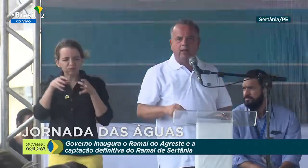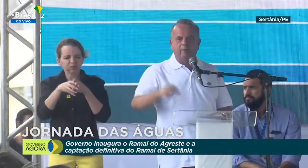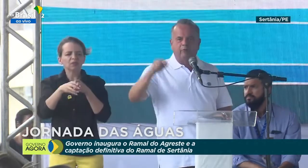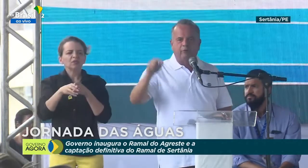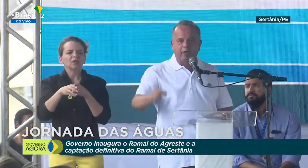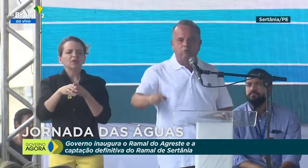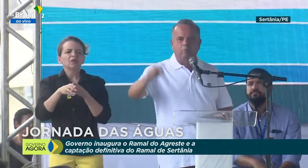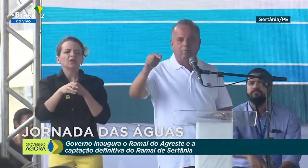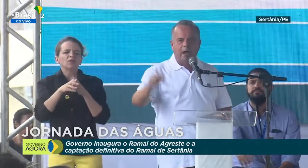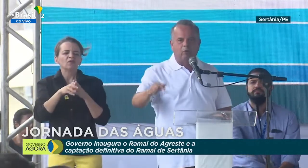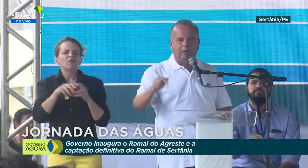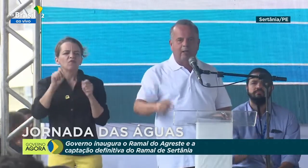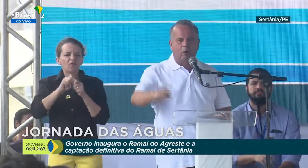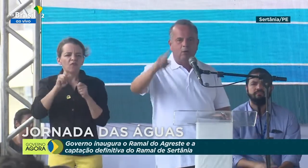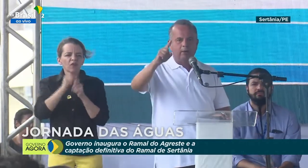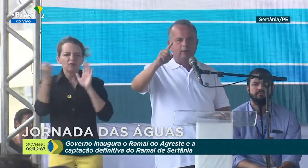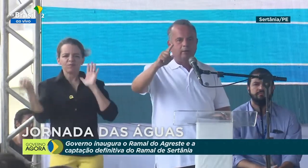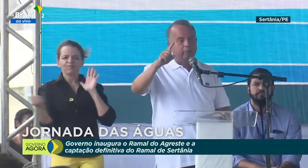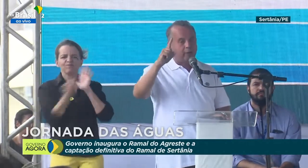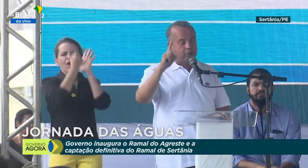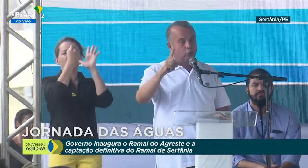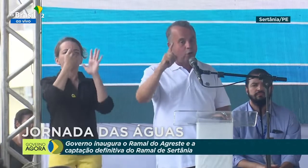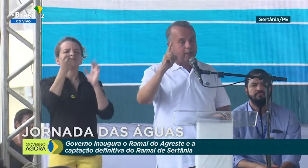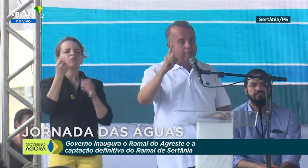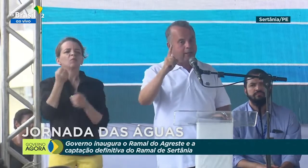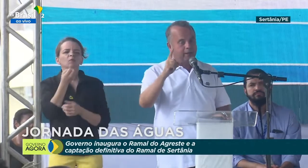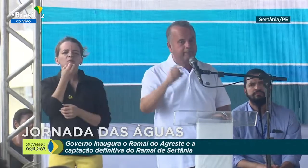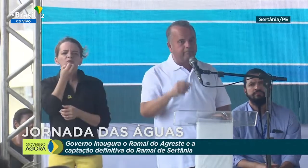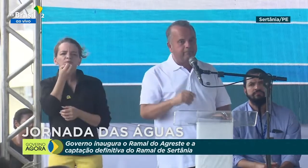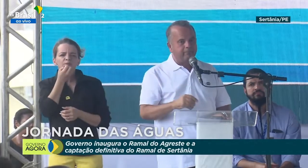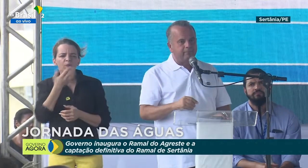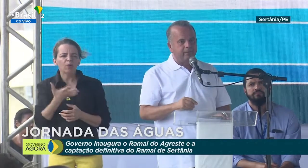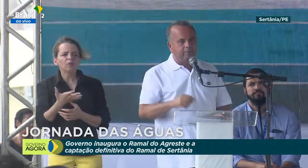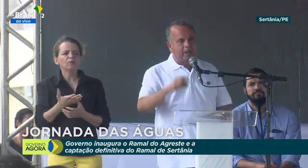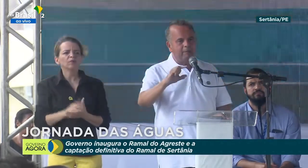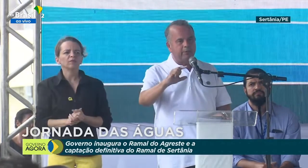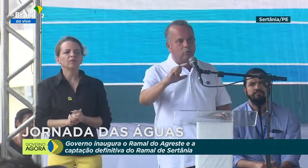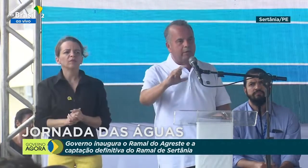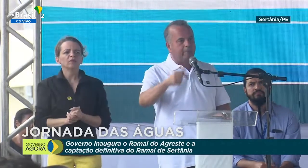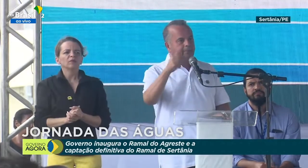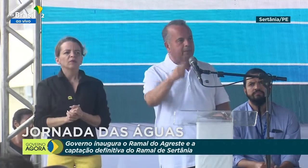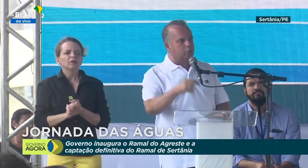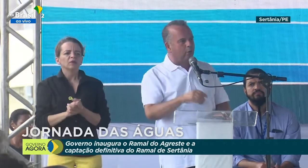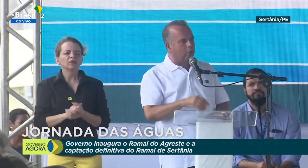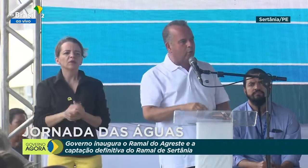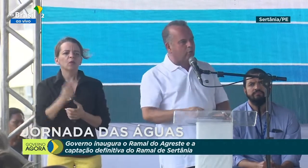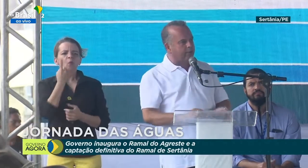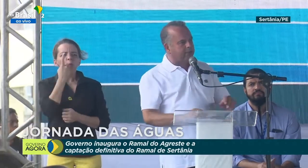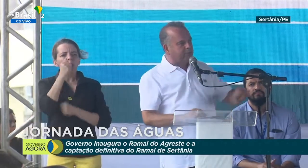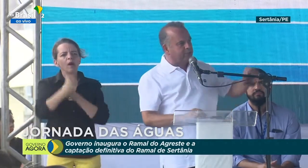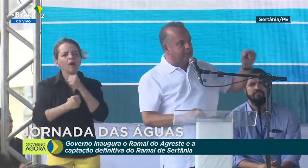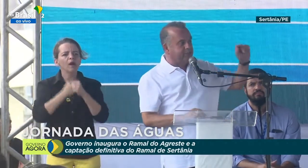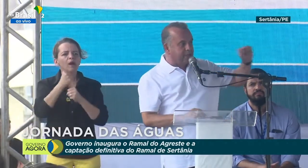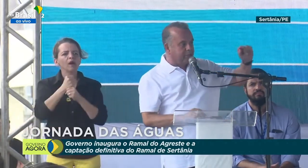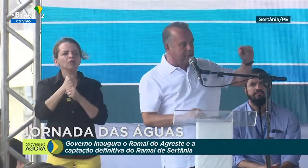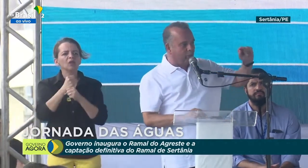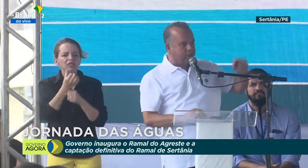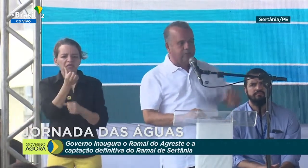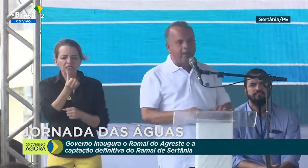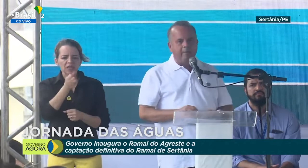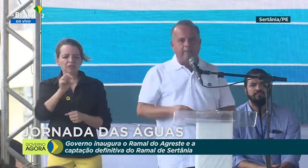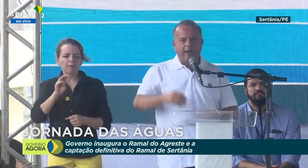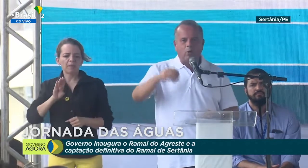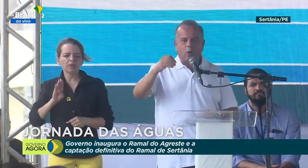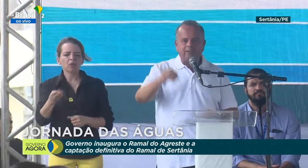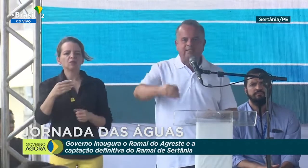reformista, fez o marco legal que, vejam, notem bem, permitiu que em apenas um ano nós aumentássemos de 6